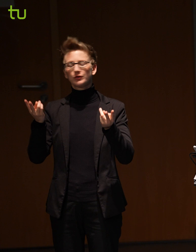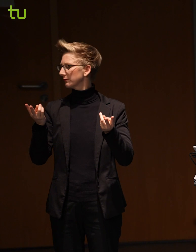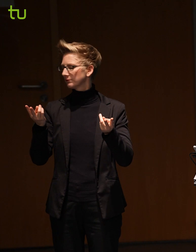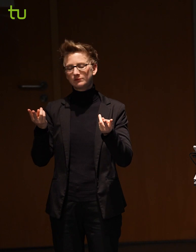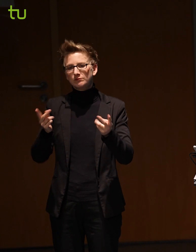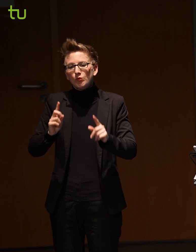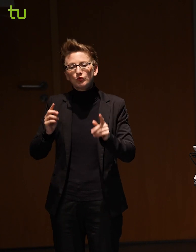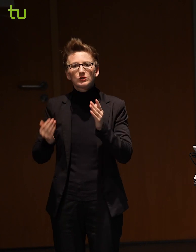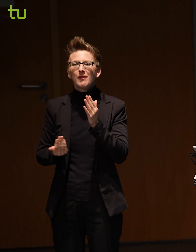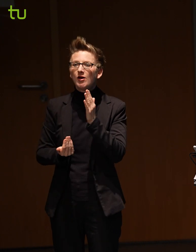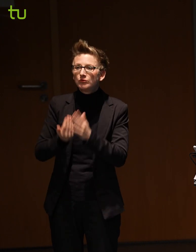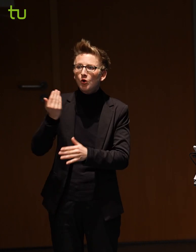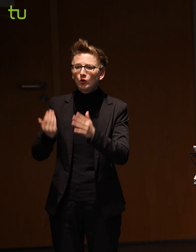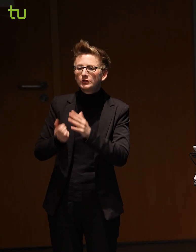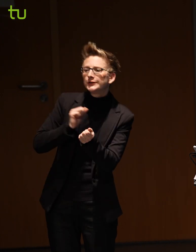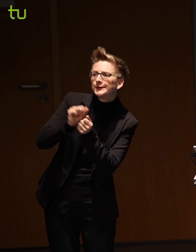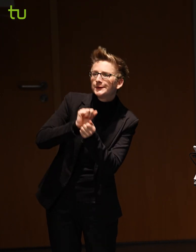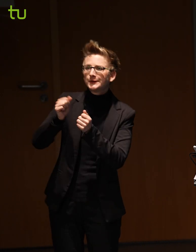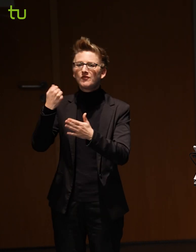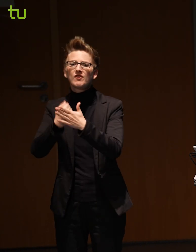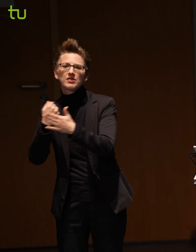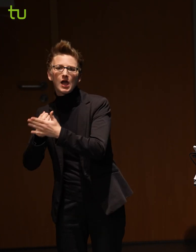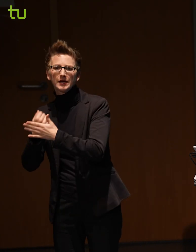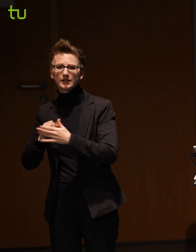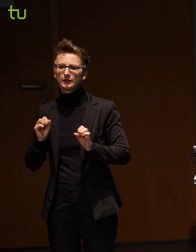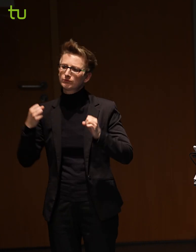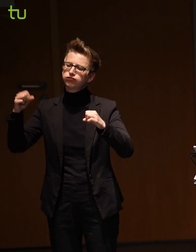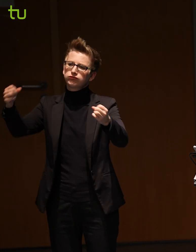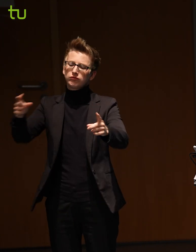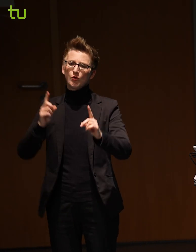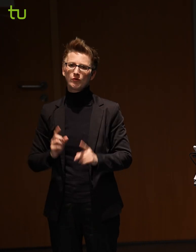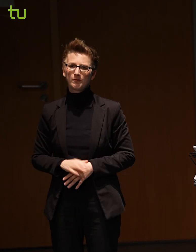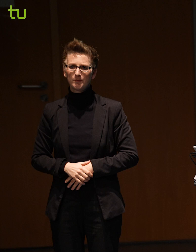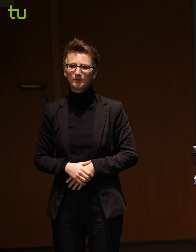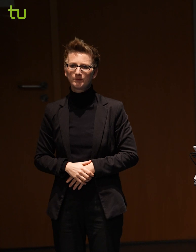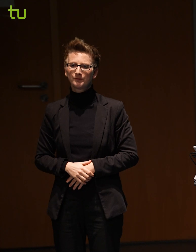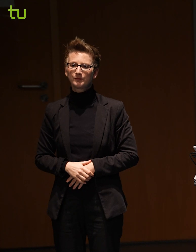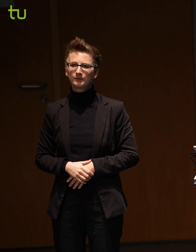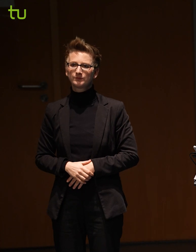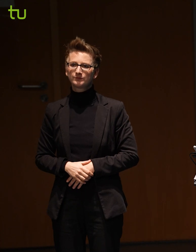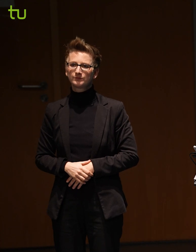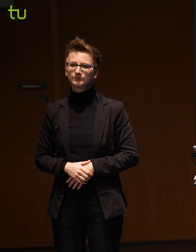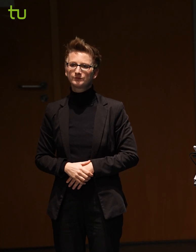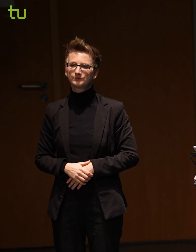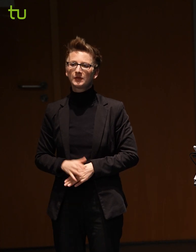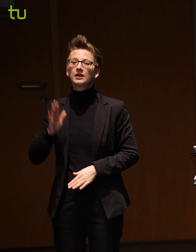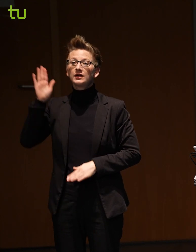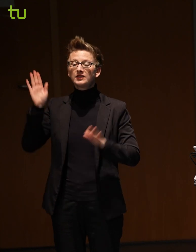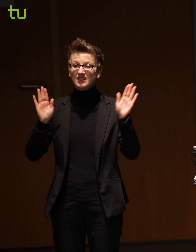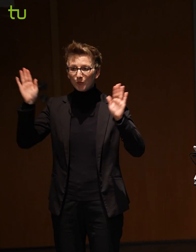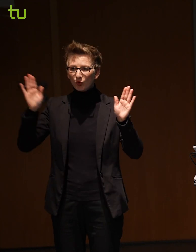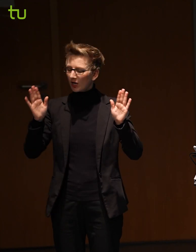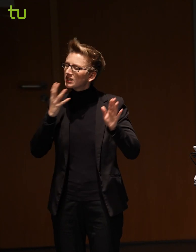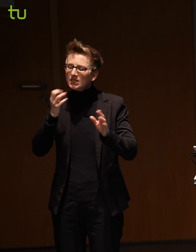interpretiert und verteidigt werden muss. Demokratie So sehr wir uns ihre dauerhafte Festigung